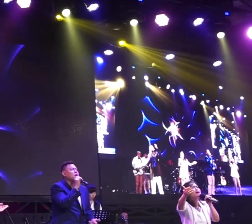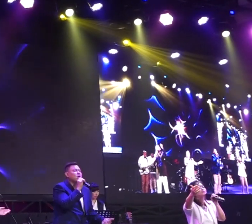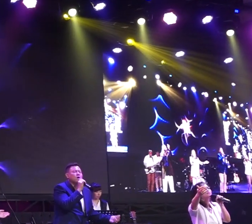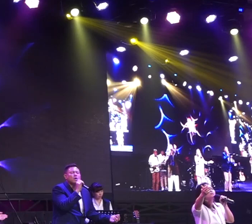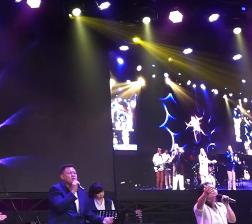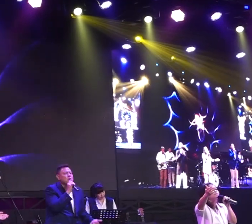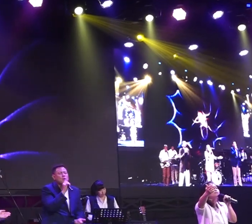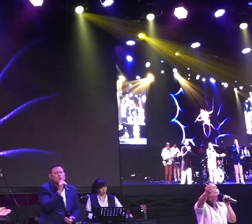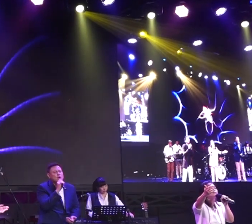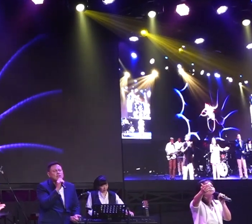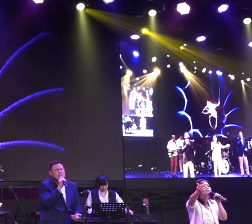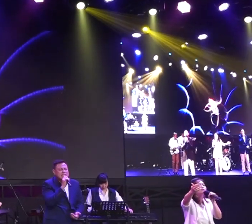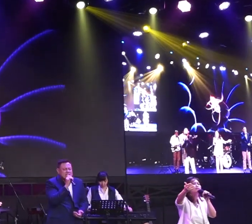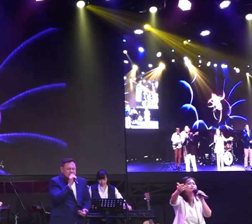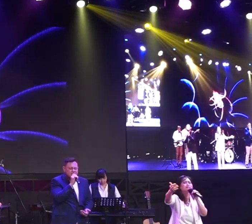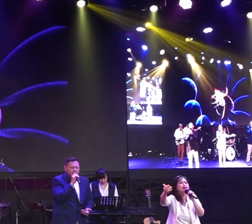Kaulah kuatku.